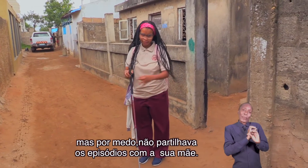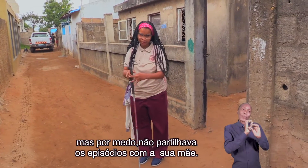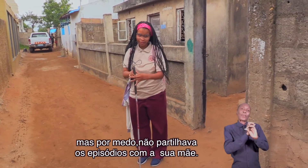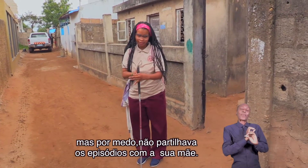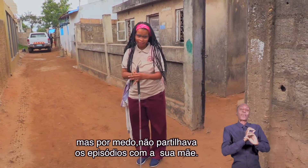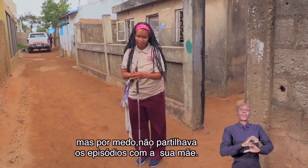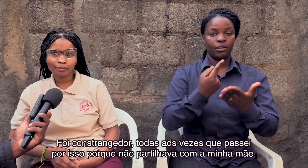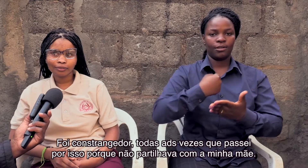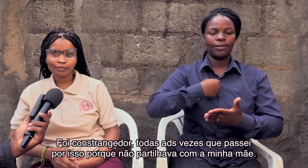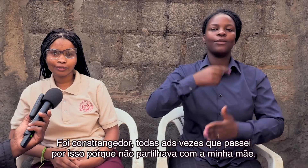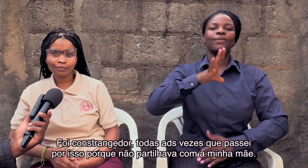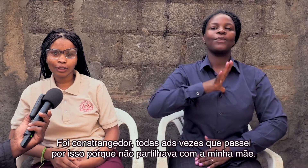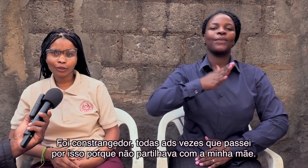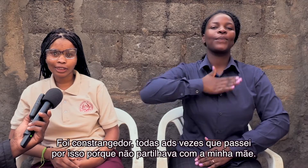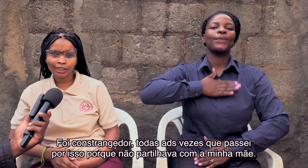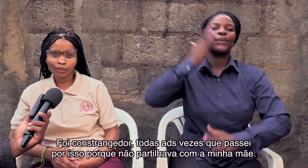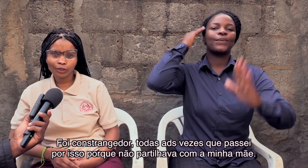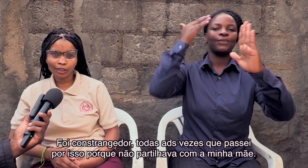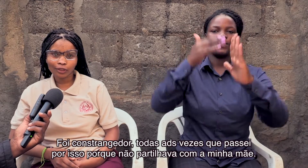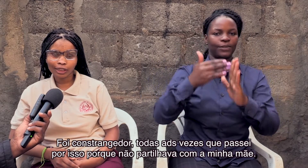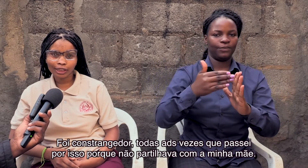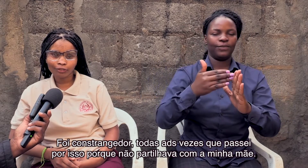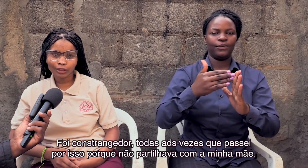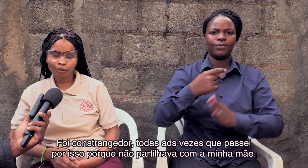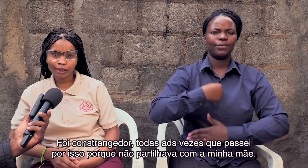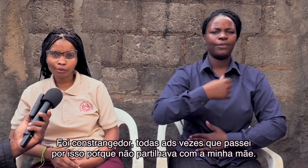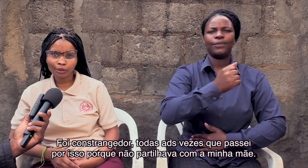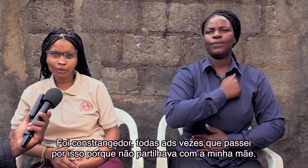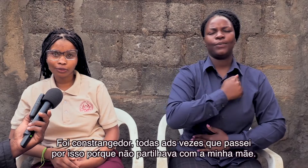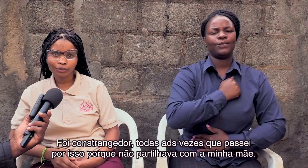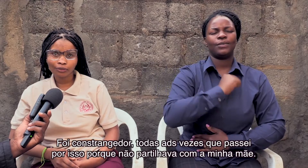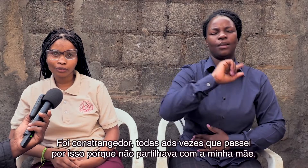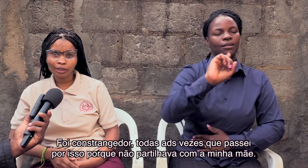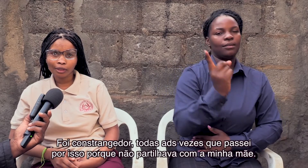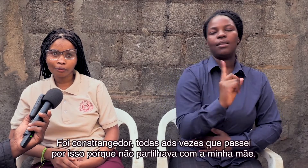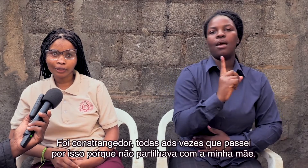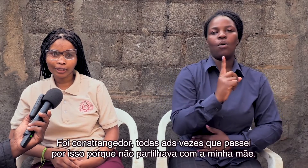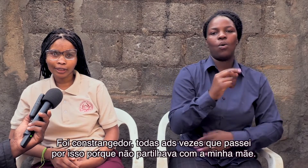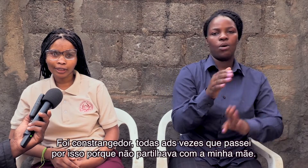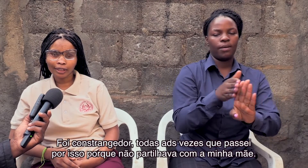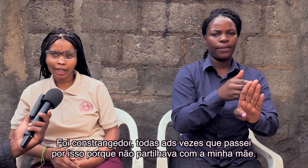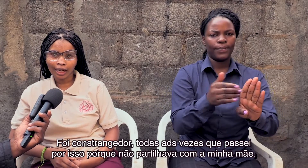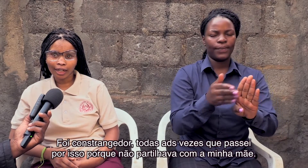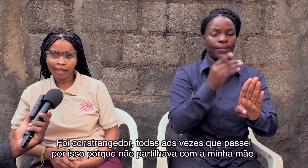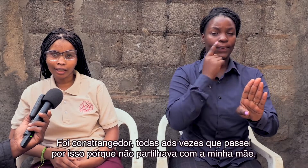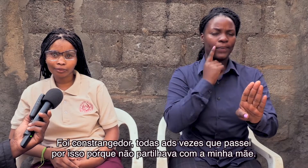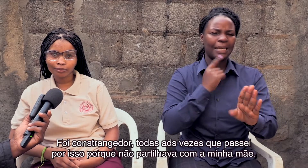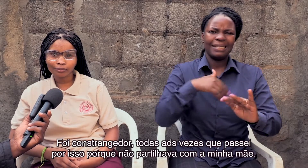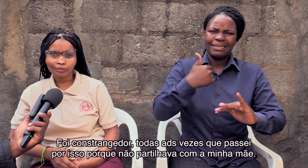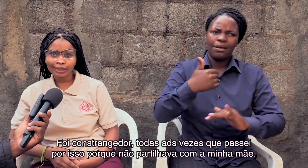mãe. Foi constrangedor todas as vezes que eu passei por isso, porque